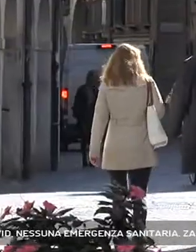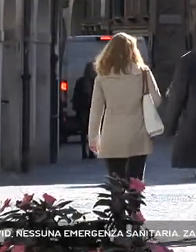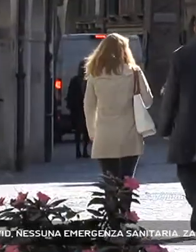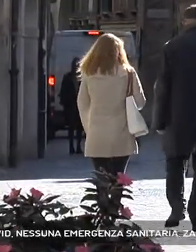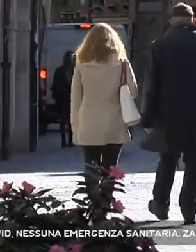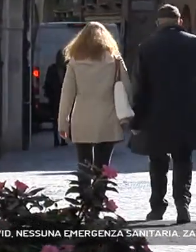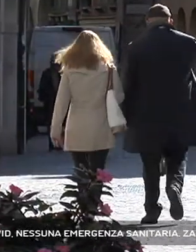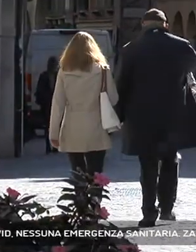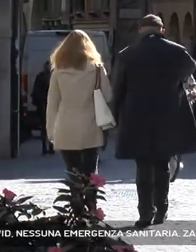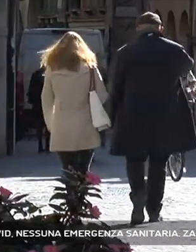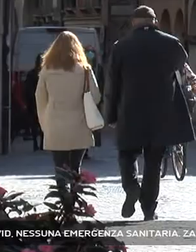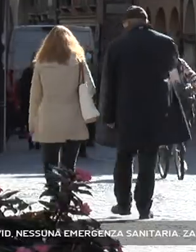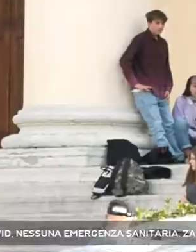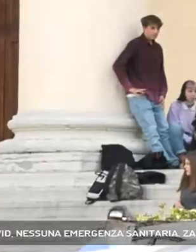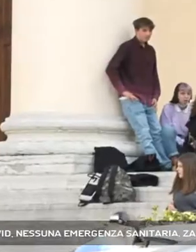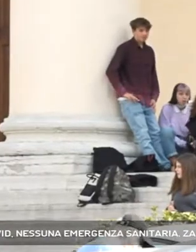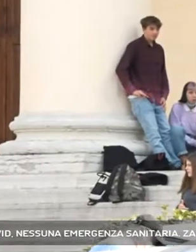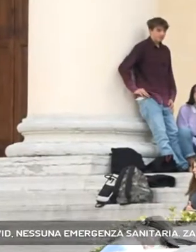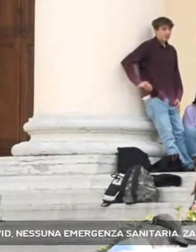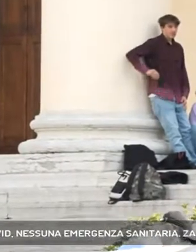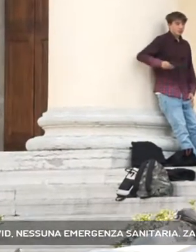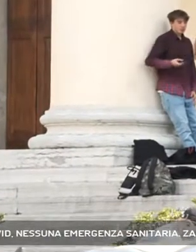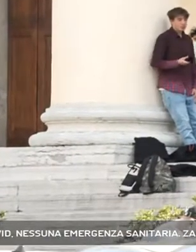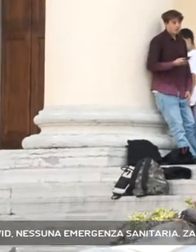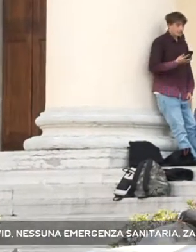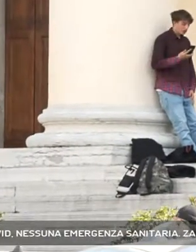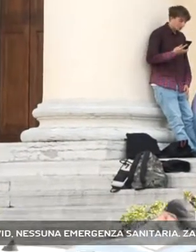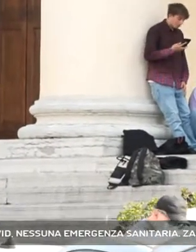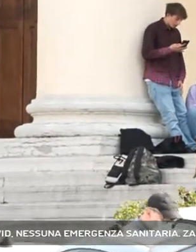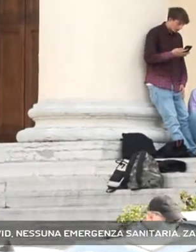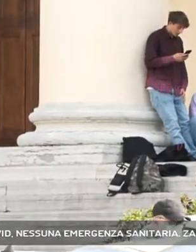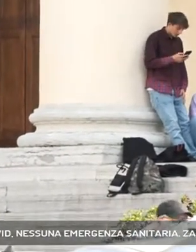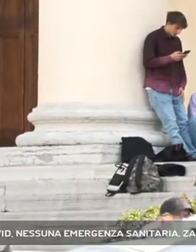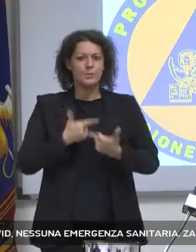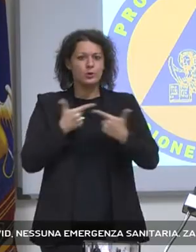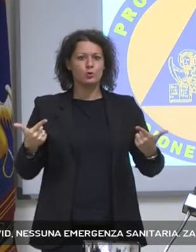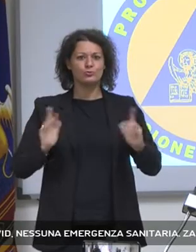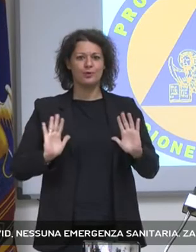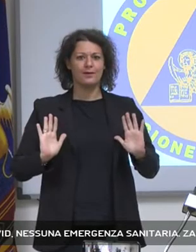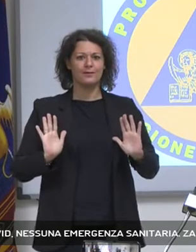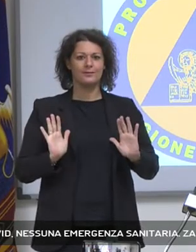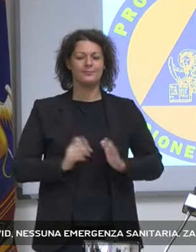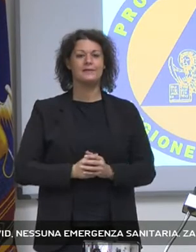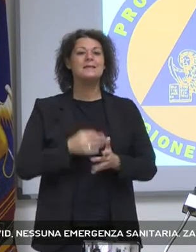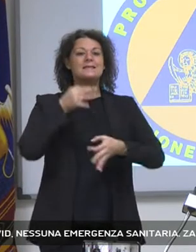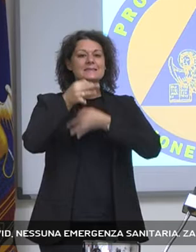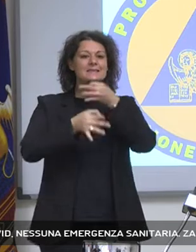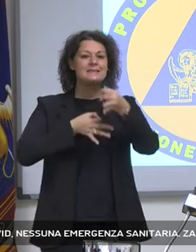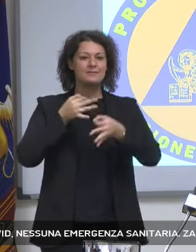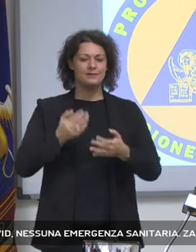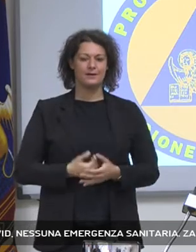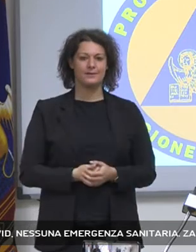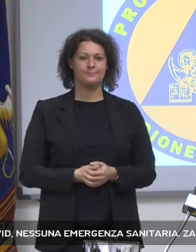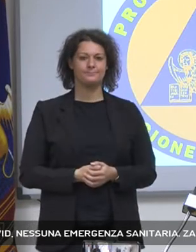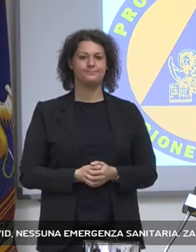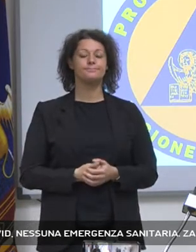in cui i contatti sociali sono particolarmente favoriti. In questi casi serve più attenzione. C'è un calo di attenzione